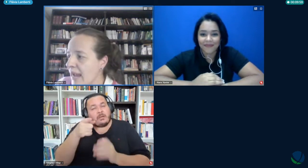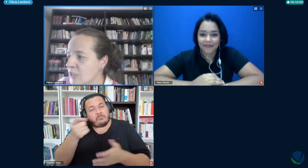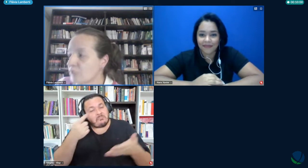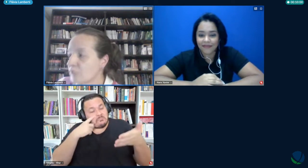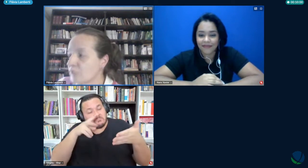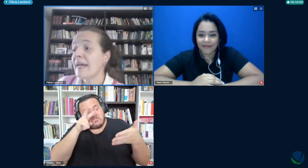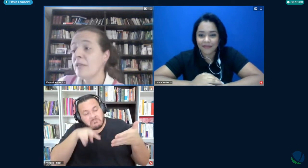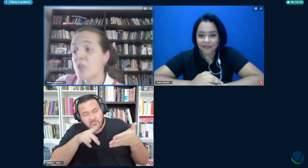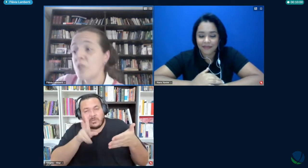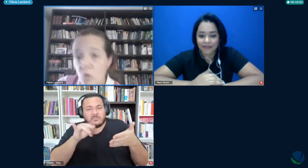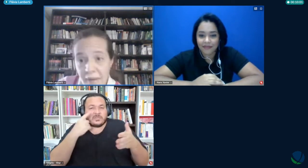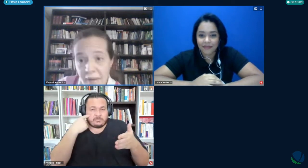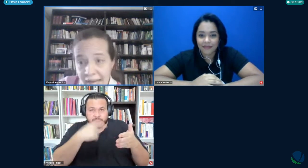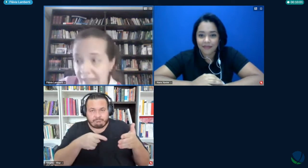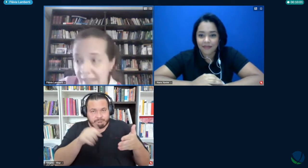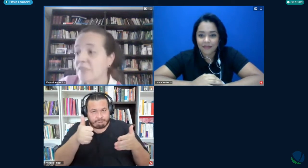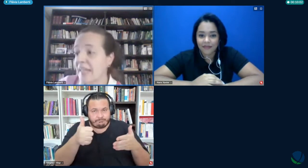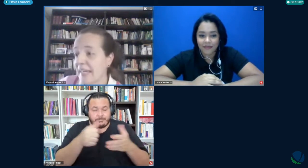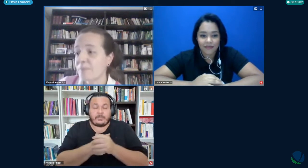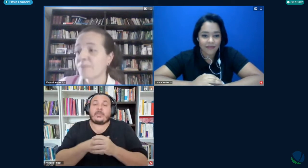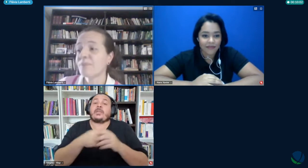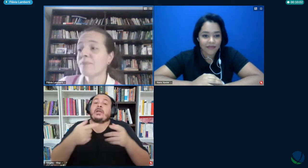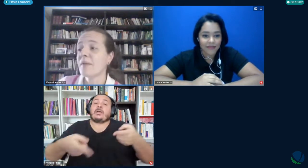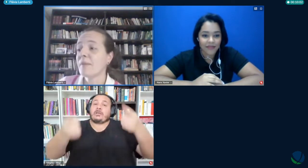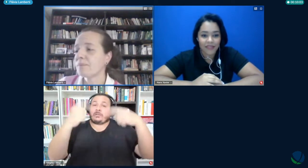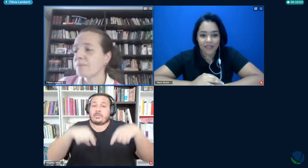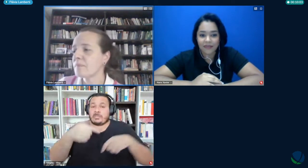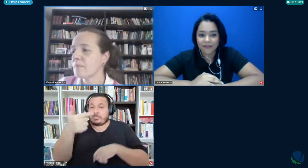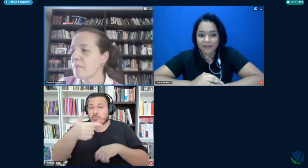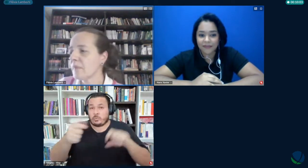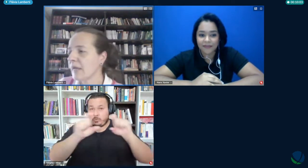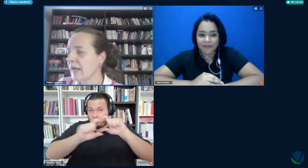Aí logo abaixo, aí no segundo parágrafo tem.